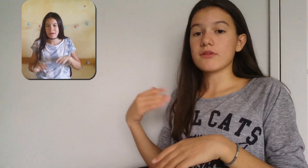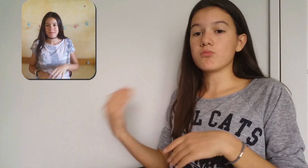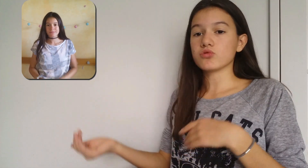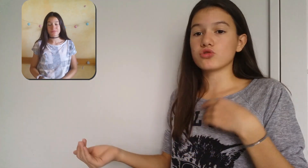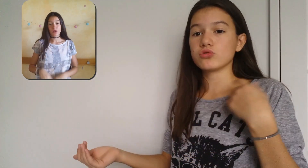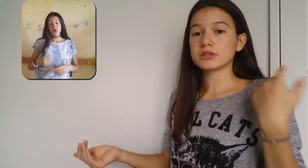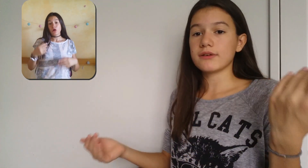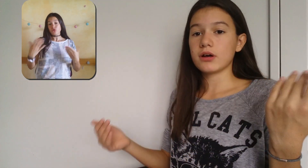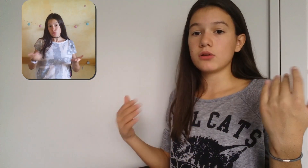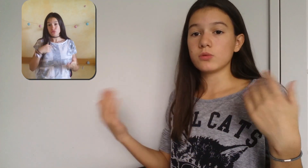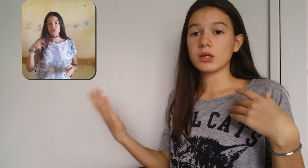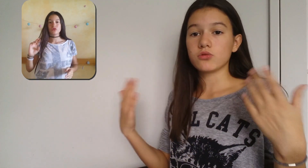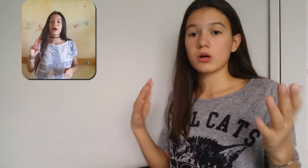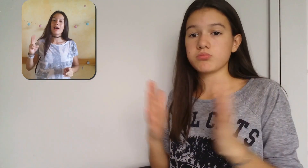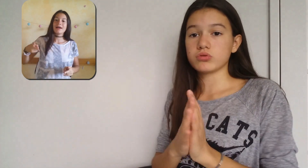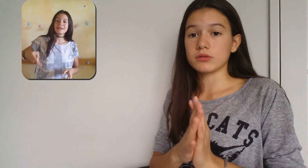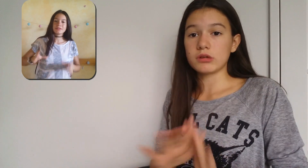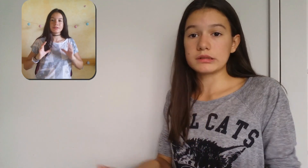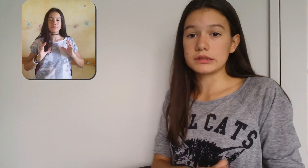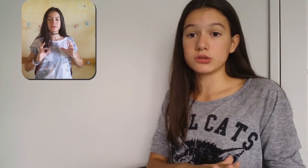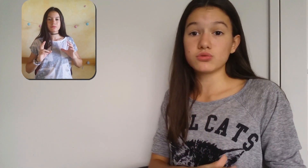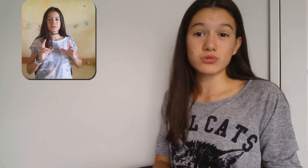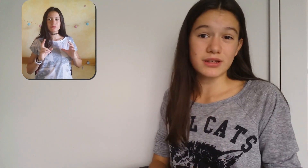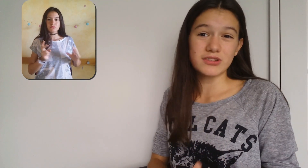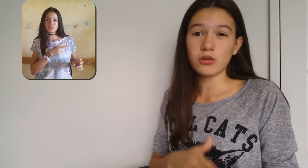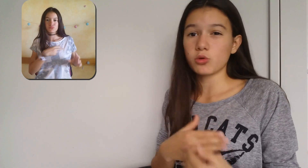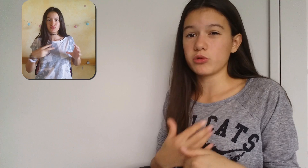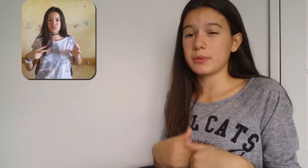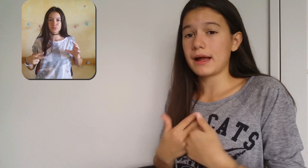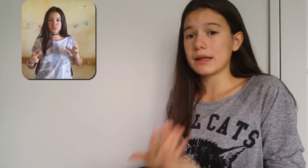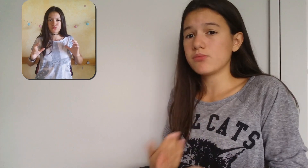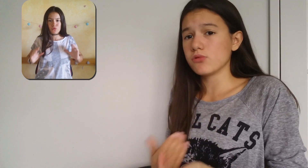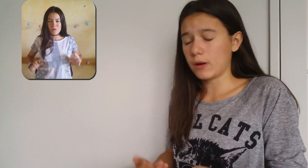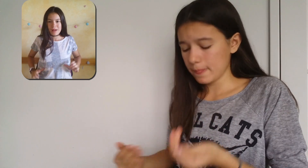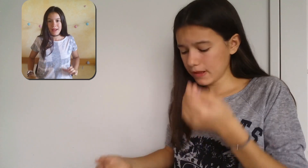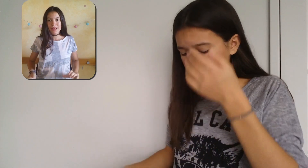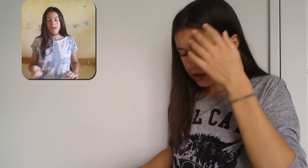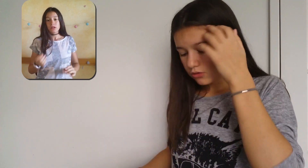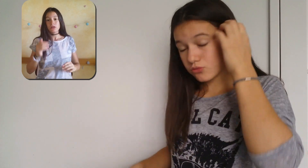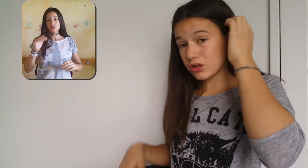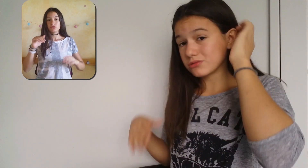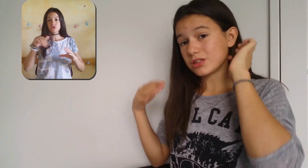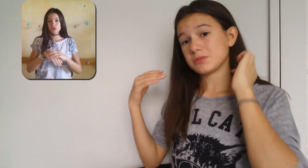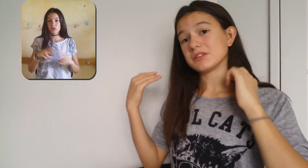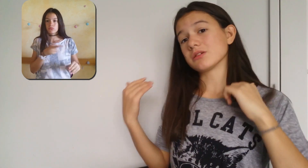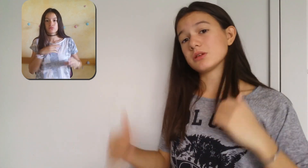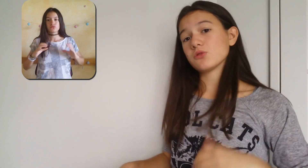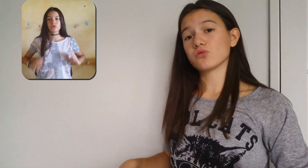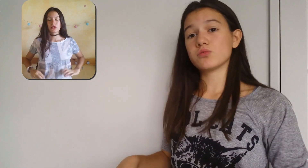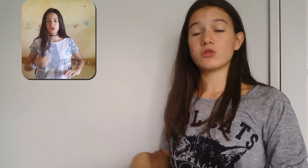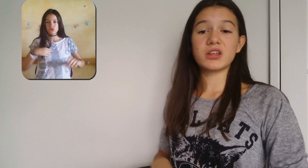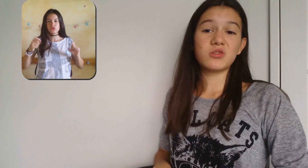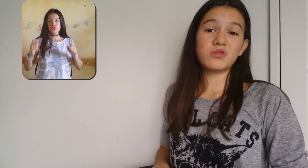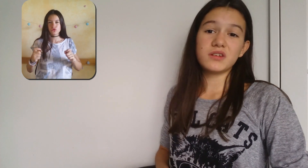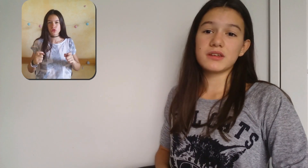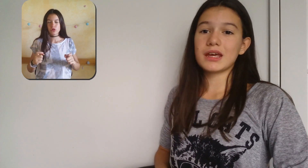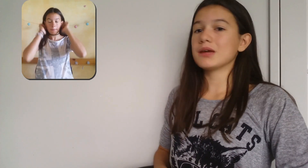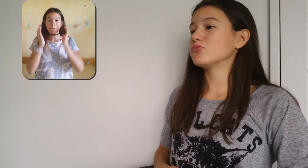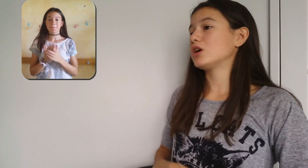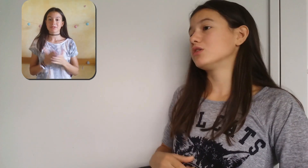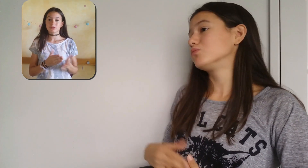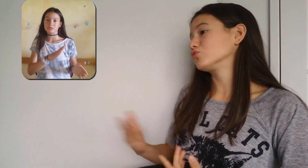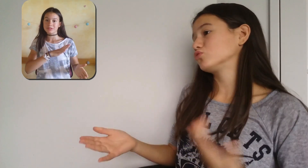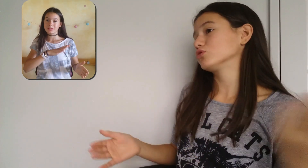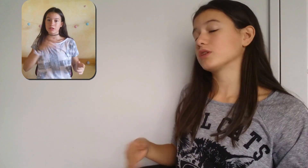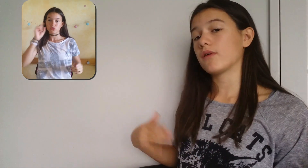y avait bonjour, ça va, oui et toi, point. Voilà, c'était tout ce qu'on savait dire, donc on ne pouvait pas aller plus loin. Donc voilà, donc ça s'est passé comme ça pendant toute mon année de